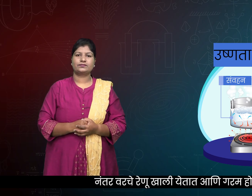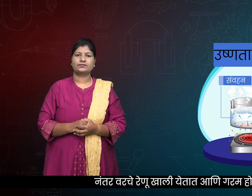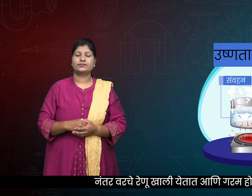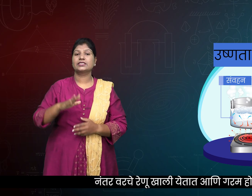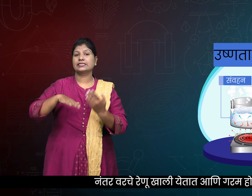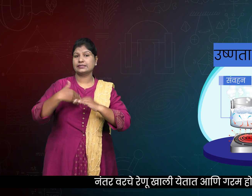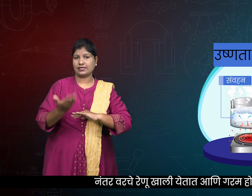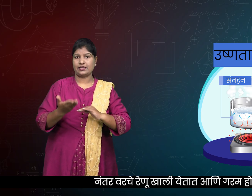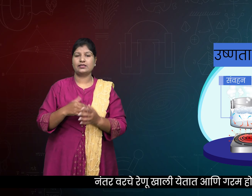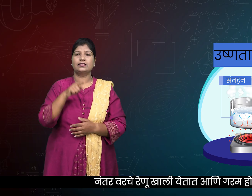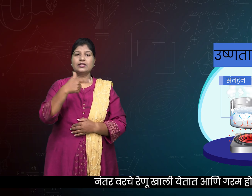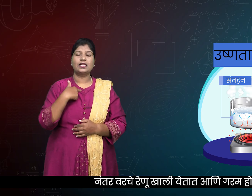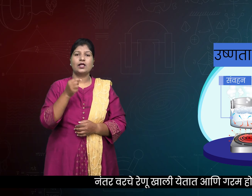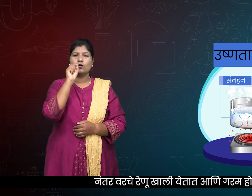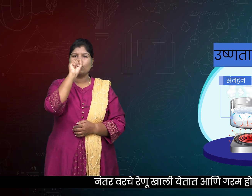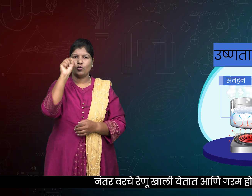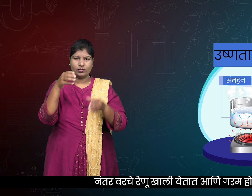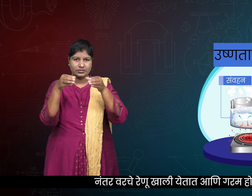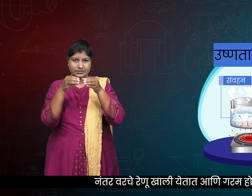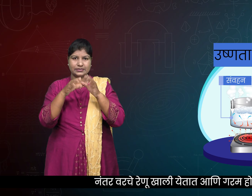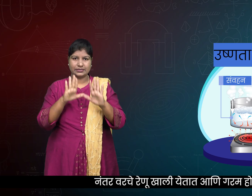नंतर वरचे रेणू खाली येतात आणि गरम होतात.